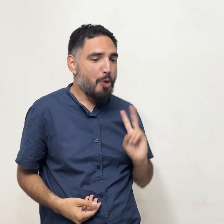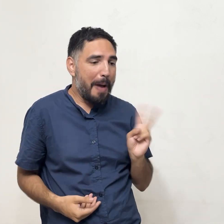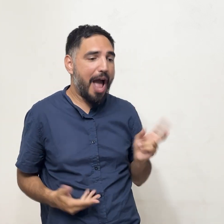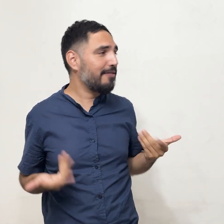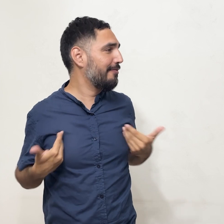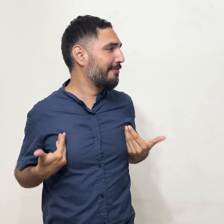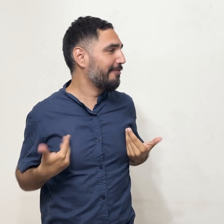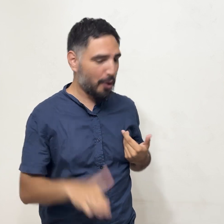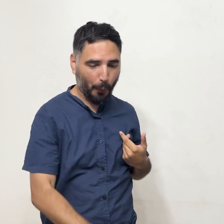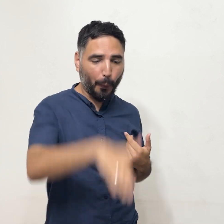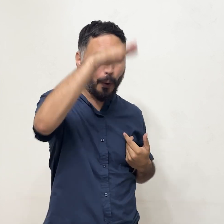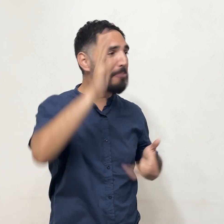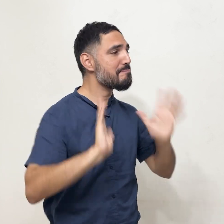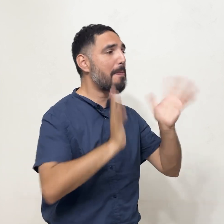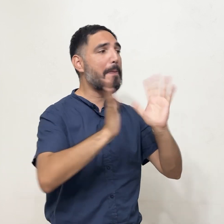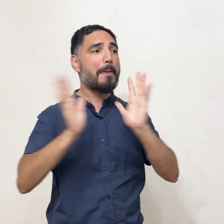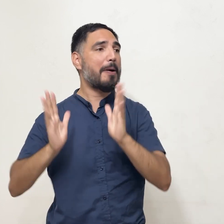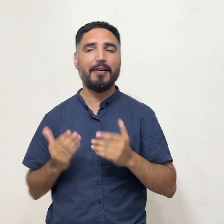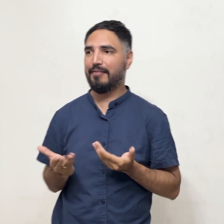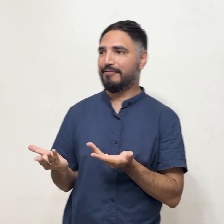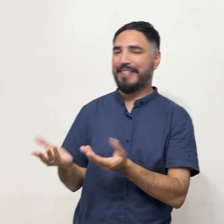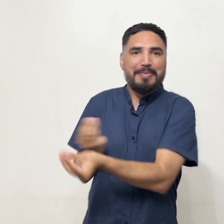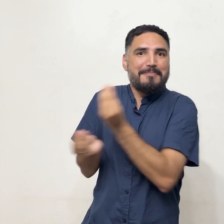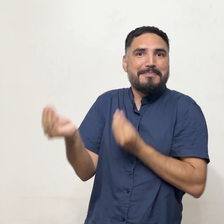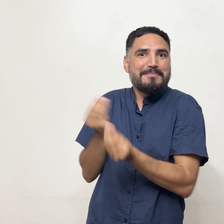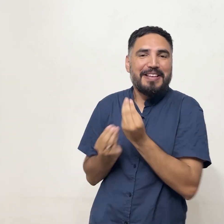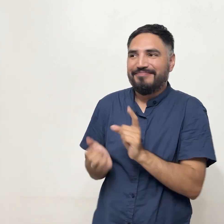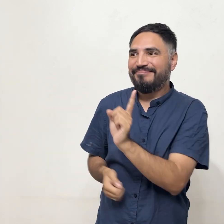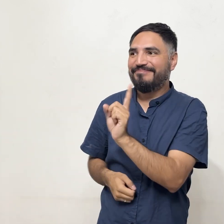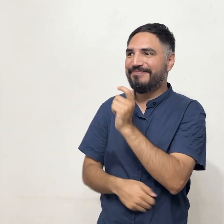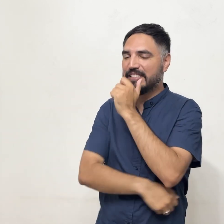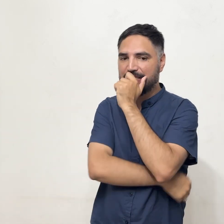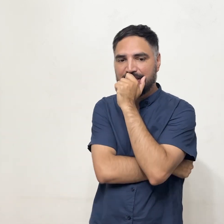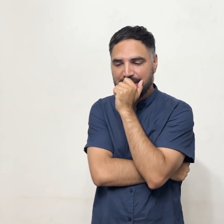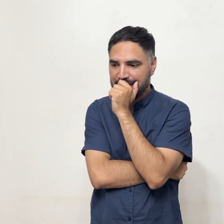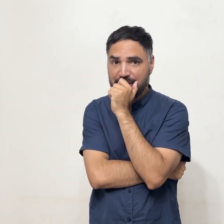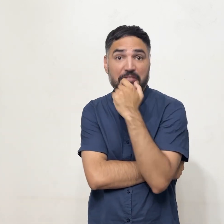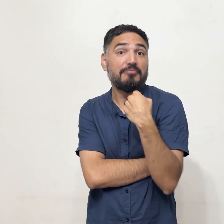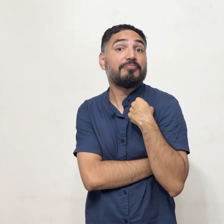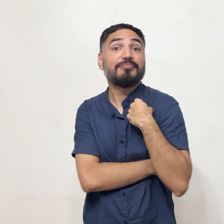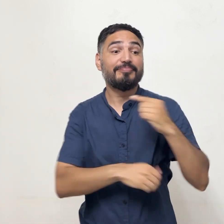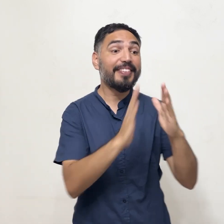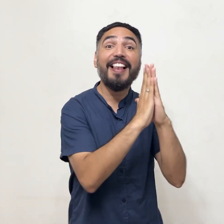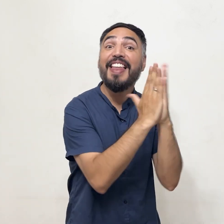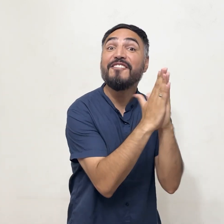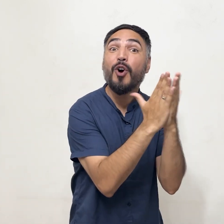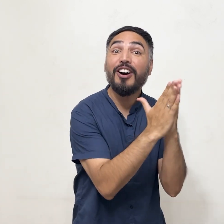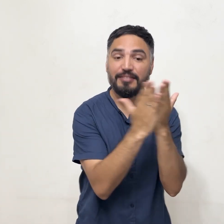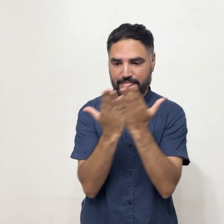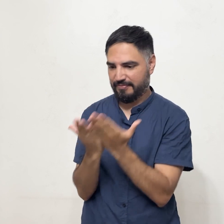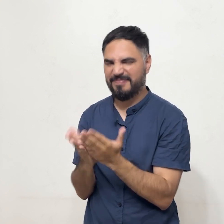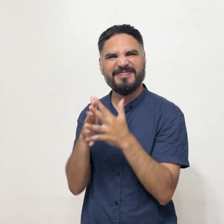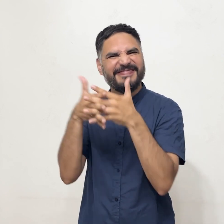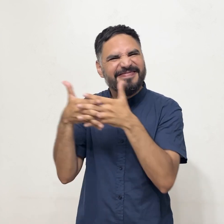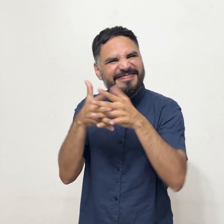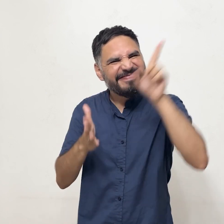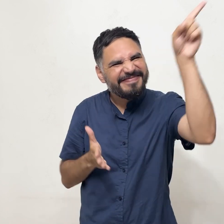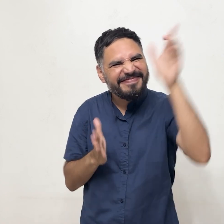las organizaban. Era algo completamente natural para ellos, ya que habían crecido usando la lengua de señas desde que nacieron. Así que me puse a leer